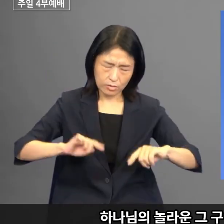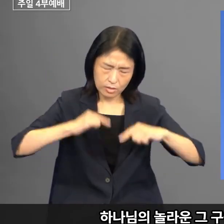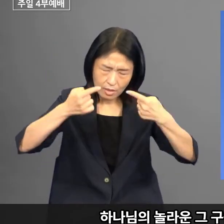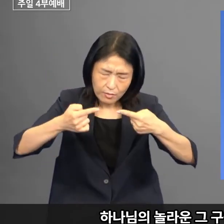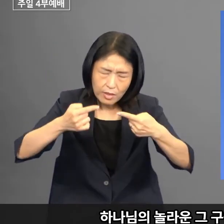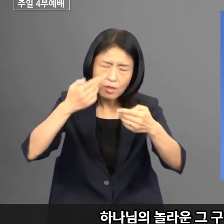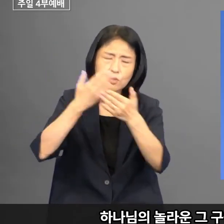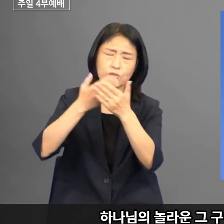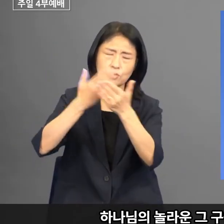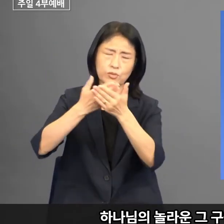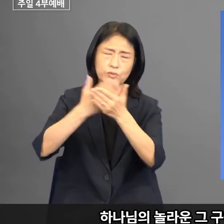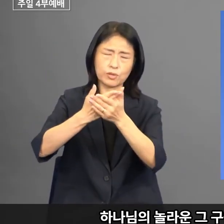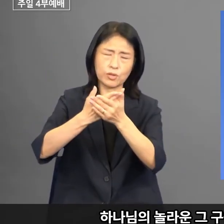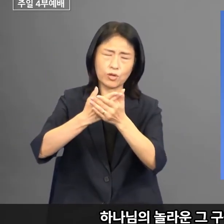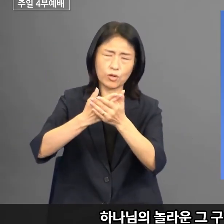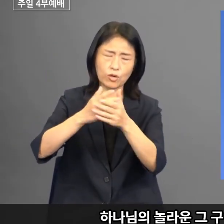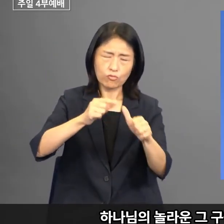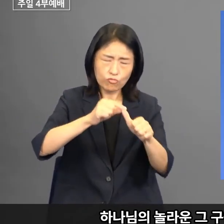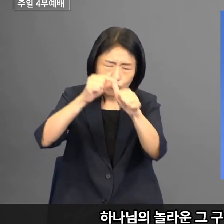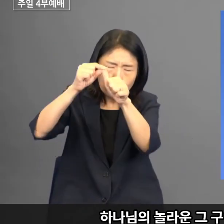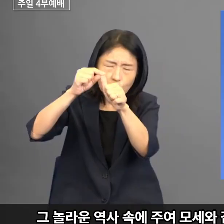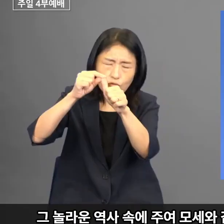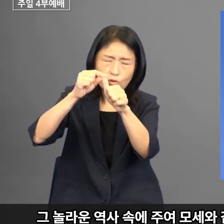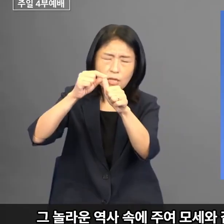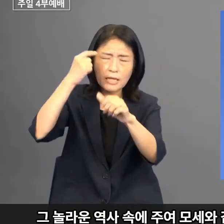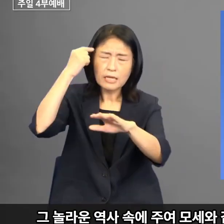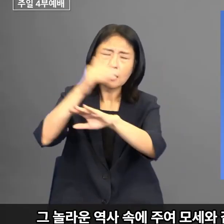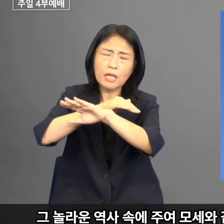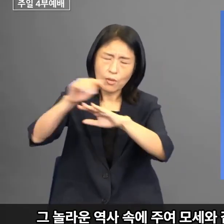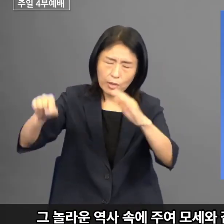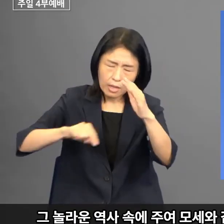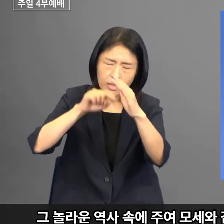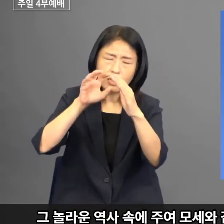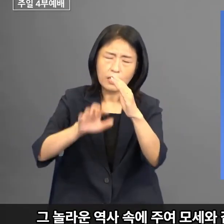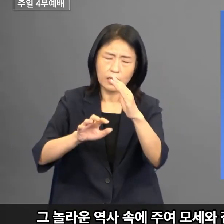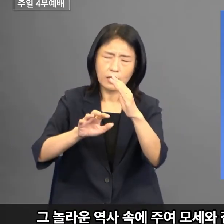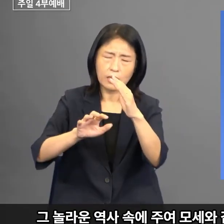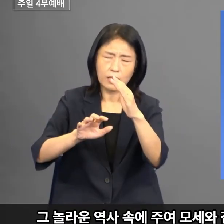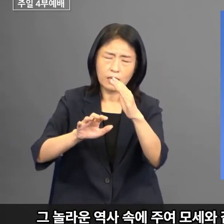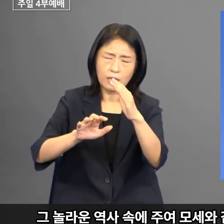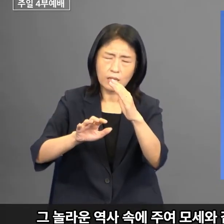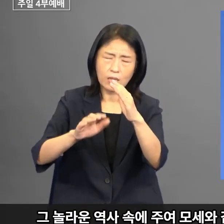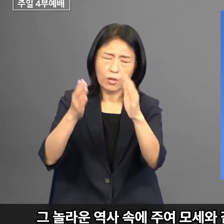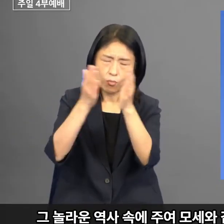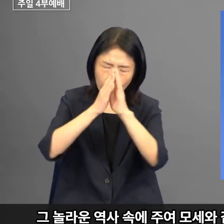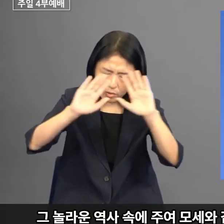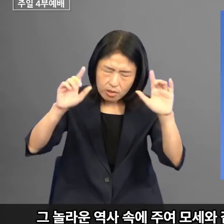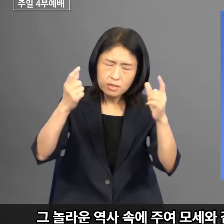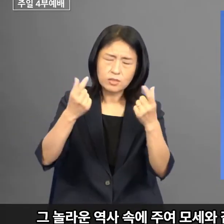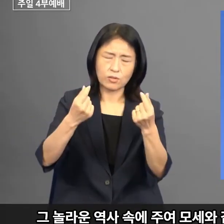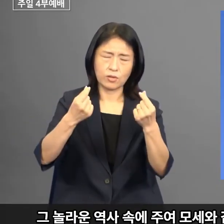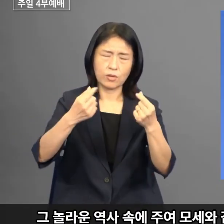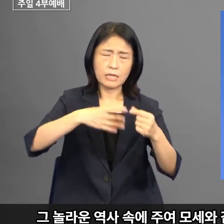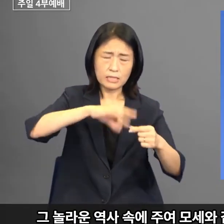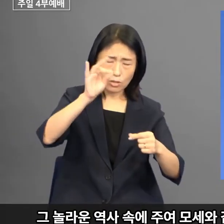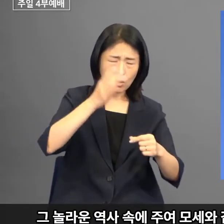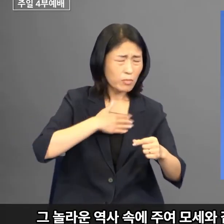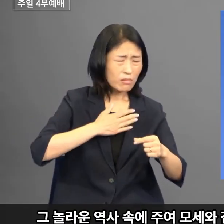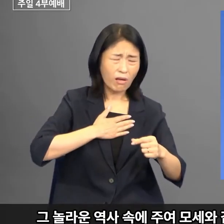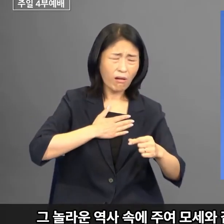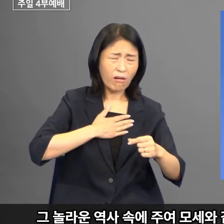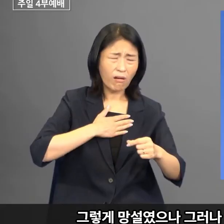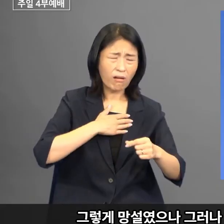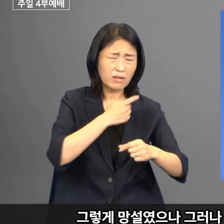놀라운 그 구원 계획 속에, 출애굽과 같은 그 놀라운 역사 속에 주여 모세와 같이 처음에는 내가 뭐를 할 수